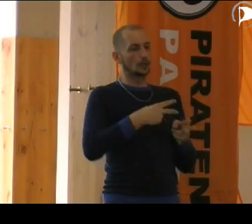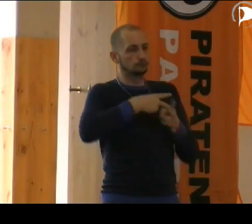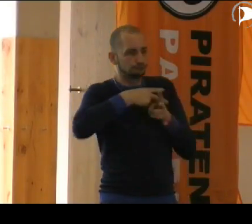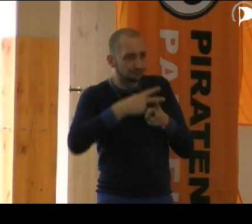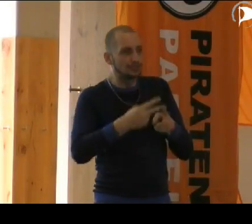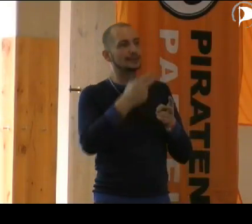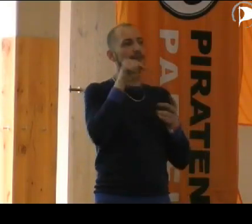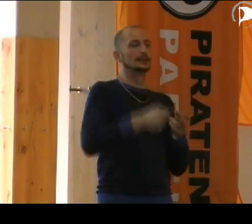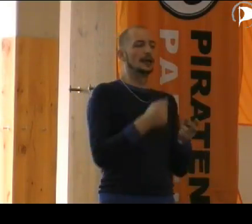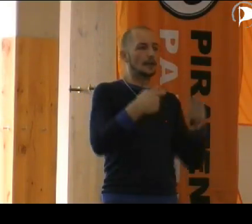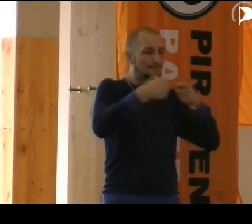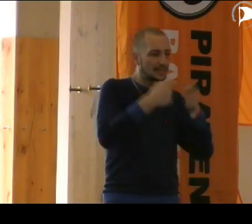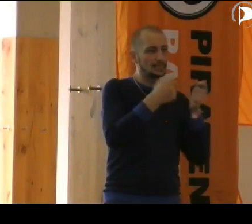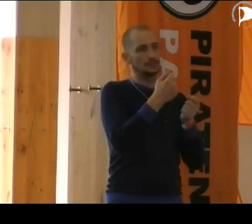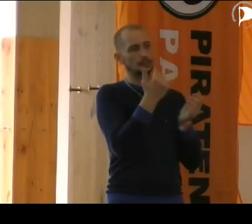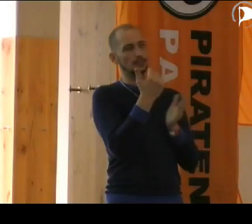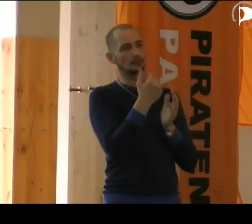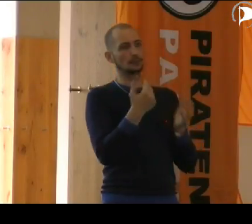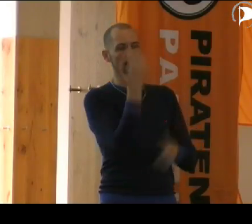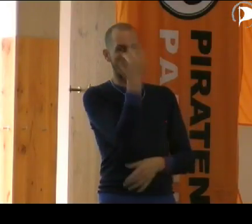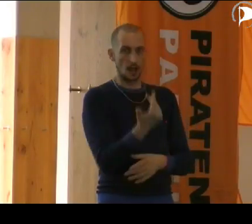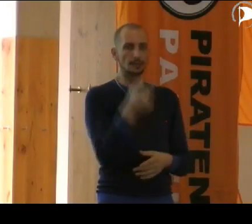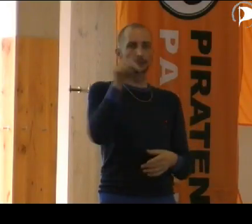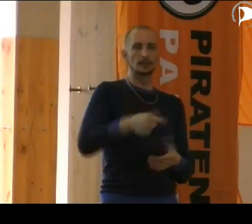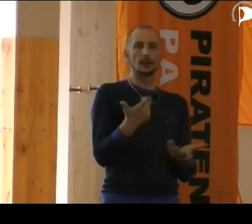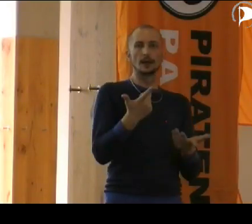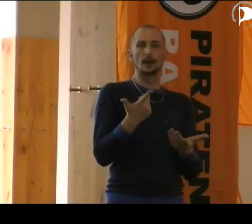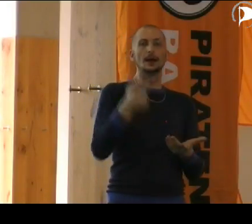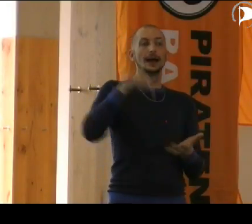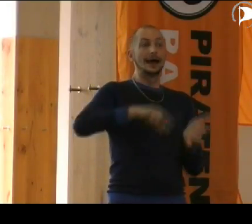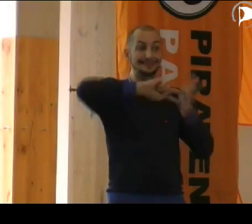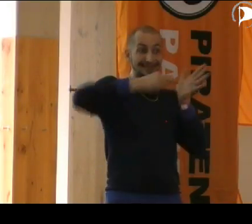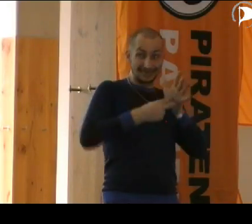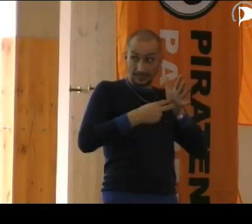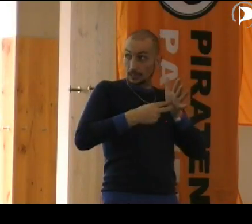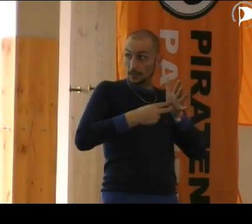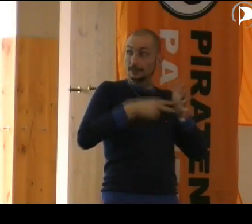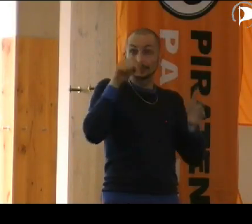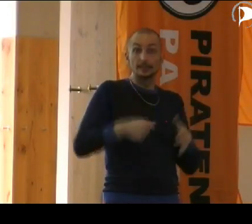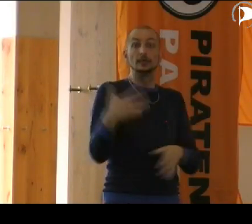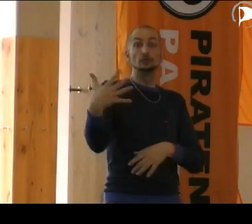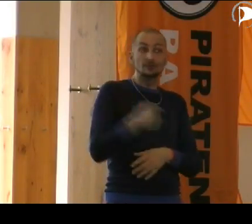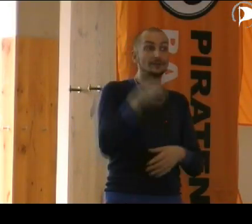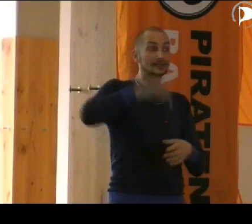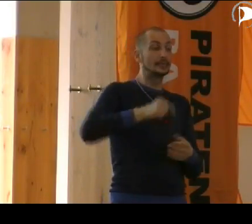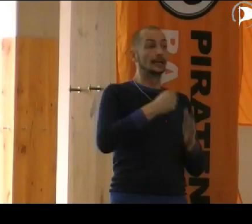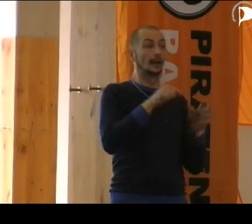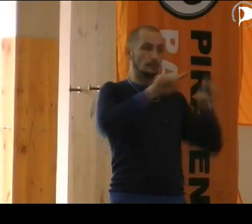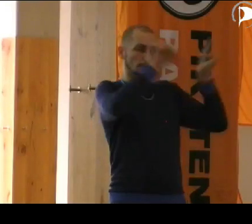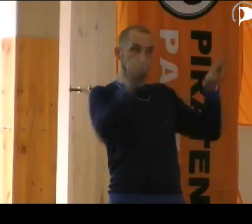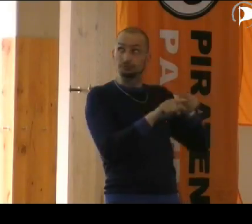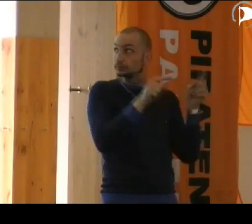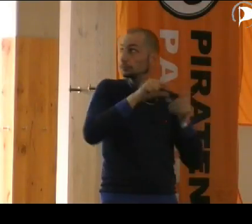der mitgliederzahlen im detail und jetzt würde ich mal brechen müssen es schaffen die grafik einzuwenden